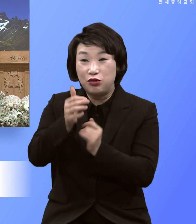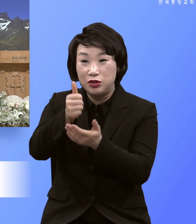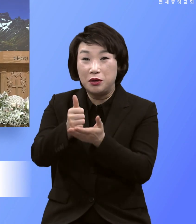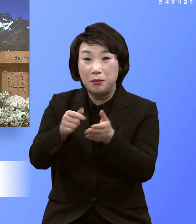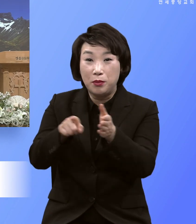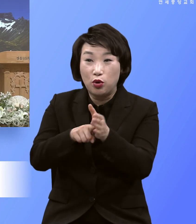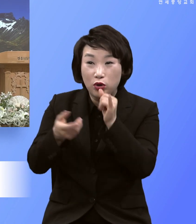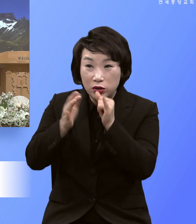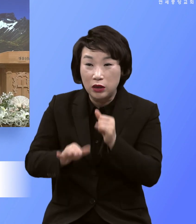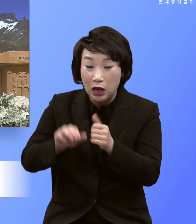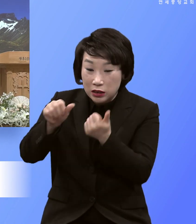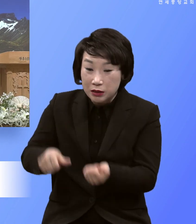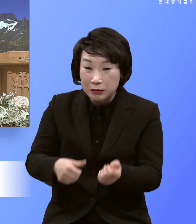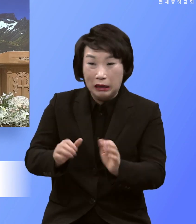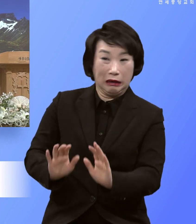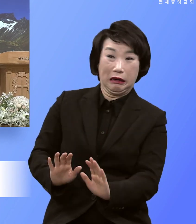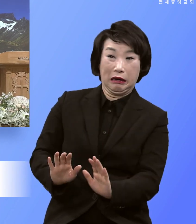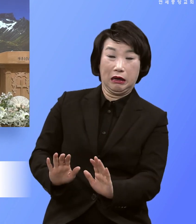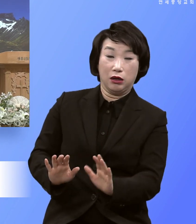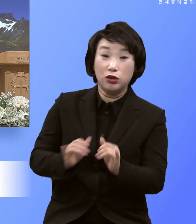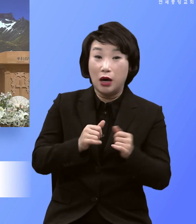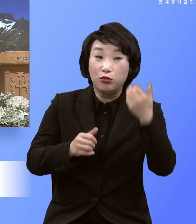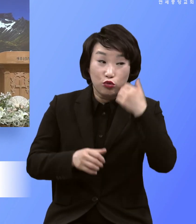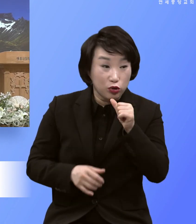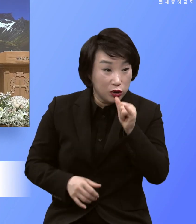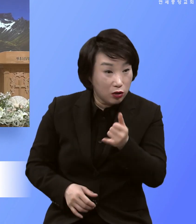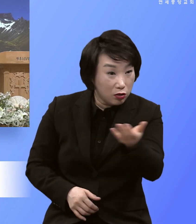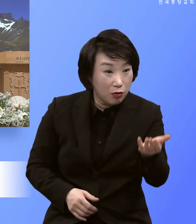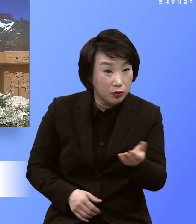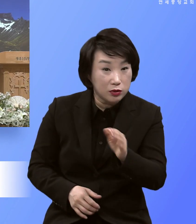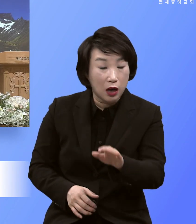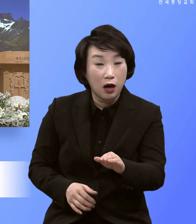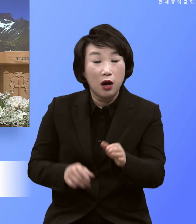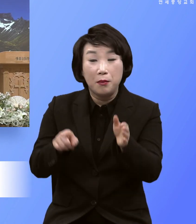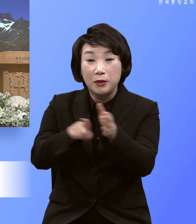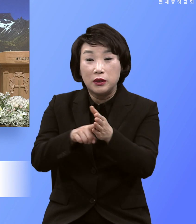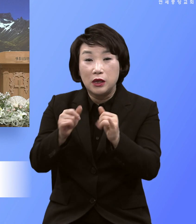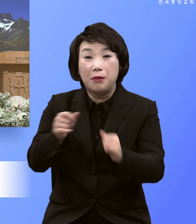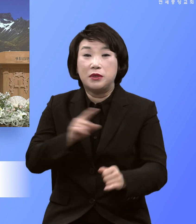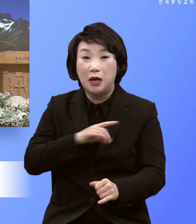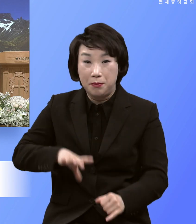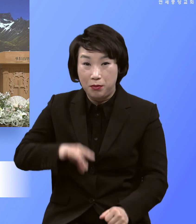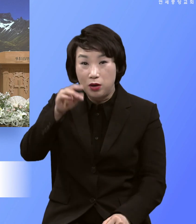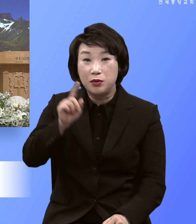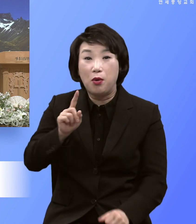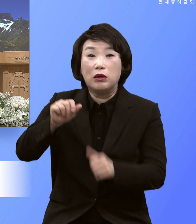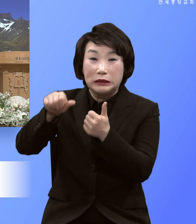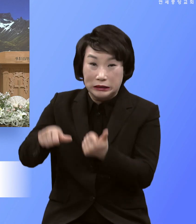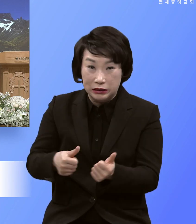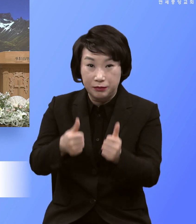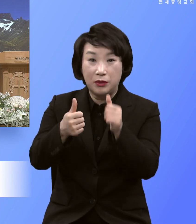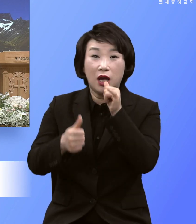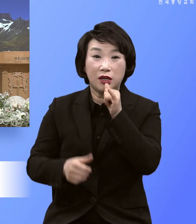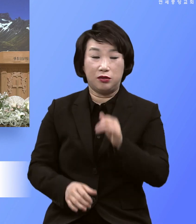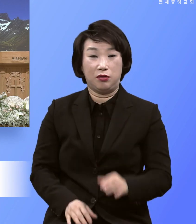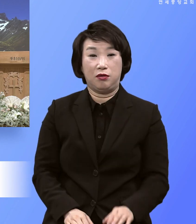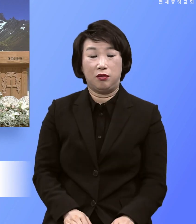예수는 믿는데 침례 안 받는 사람 있죠? 믿는 사람은 제일 먼저 우선 침례를 받으라는